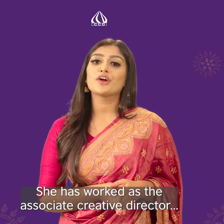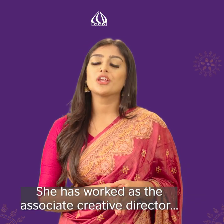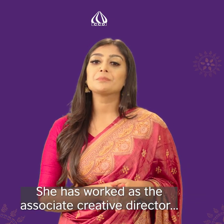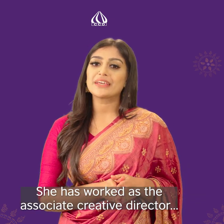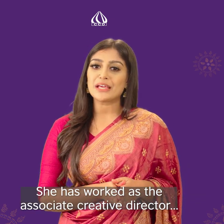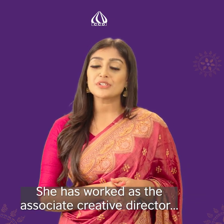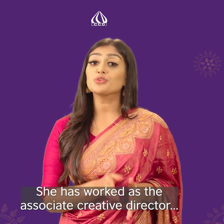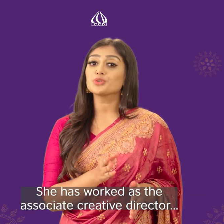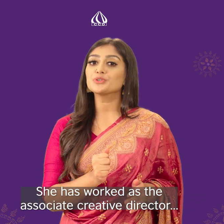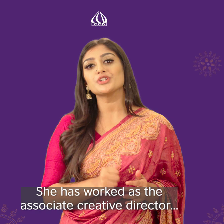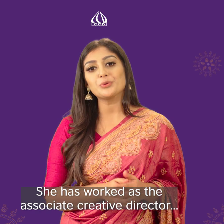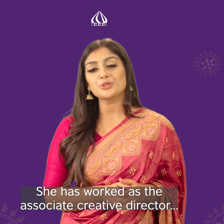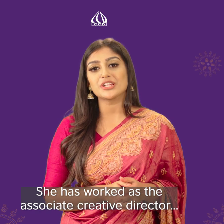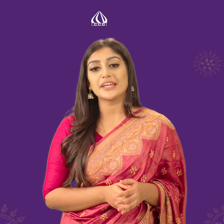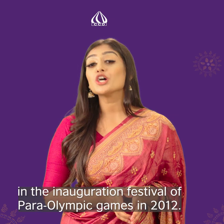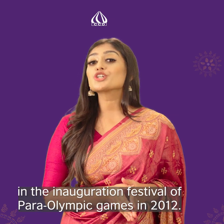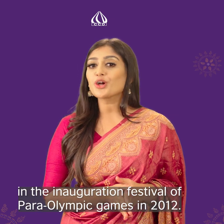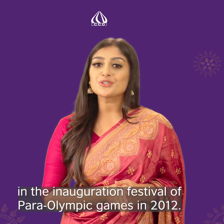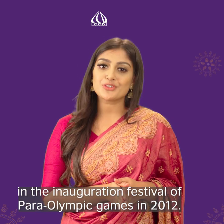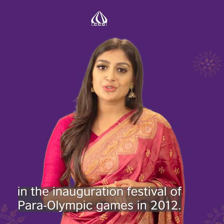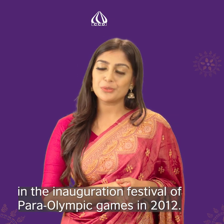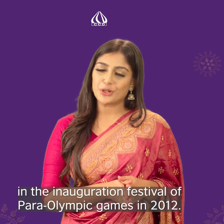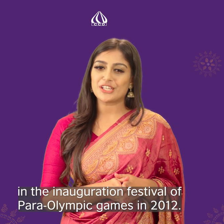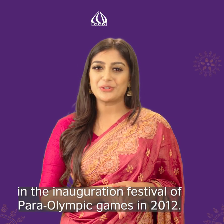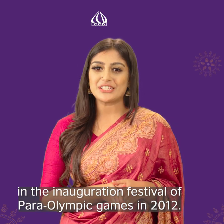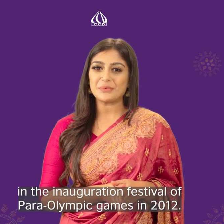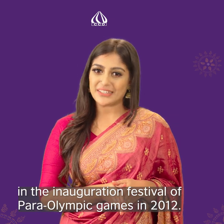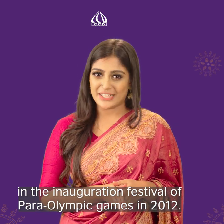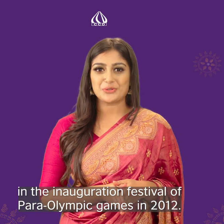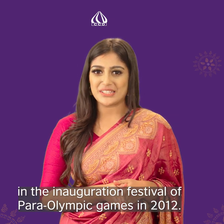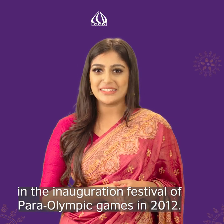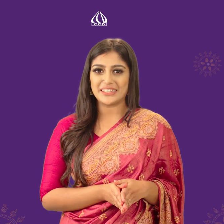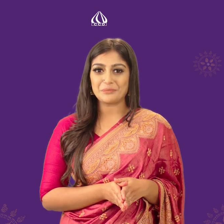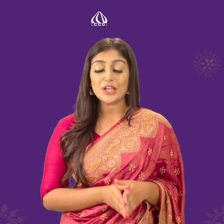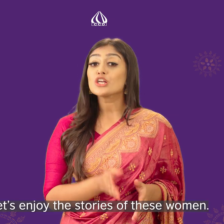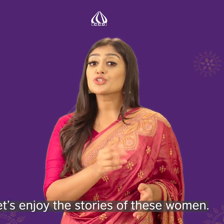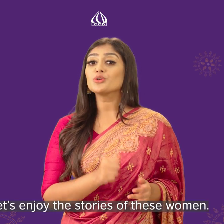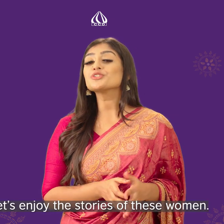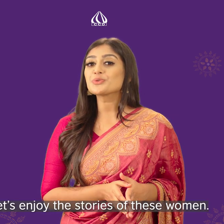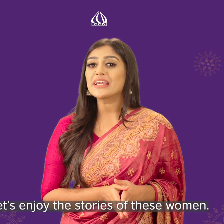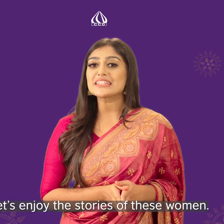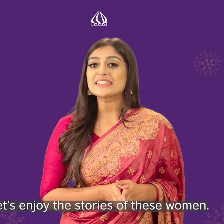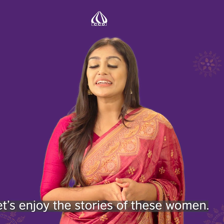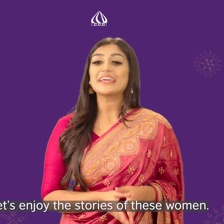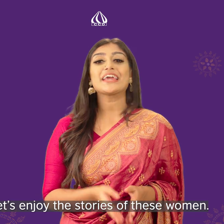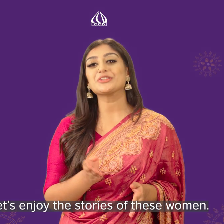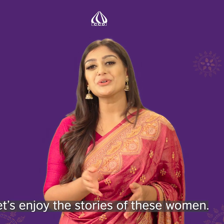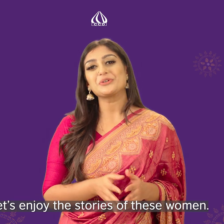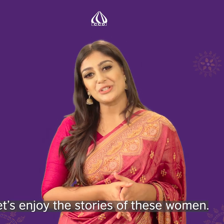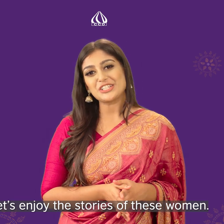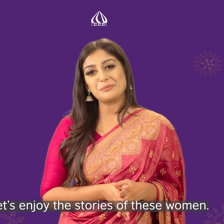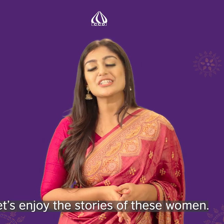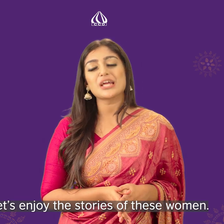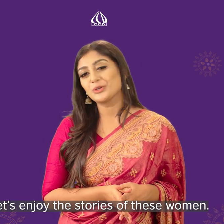লন্ডনে প্যারা অলিম্পিক গেমসের উদ্বোধনী অনুষ্ঠানে সহ সৃজনশীল পরিচালক হিসেবে কাজ করেছেন তিনি। চলুন শুনে আসা যাক এই